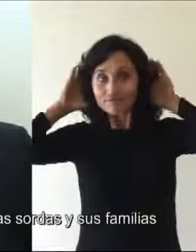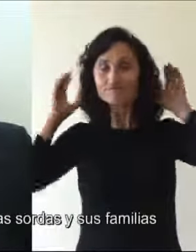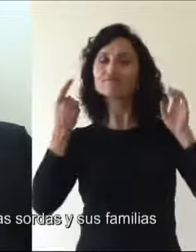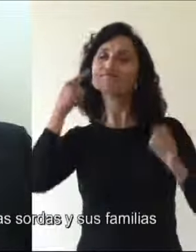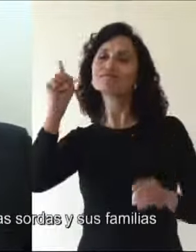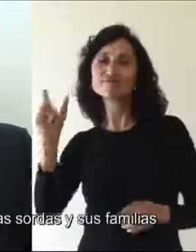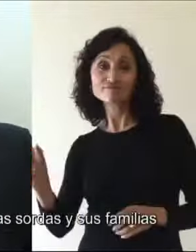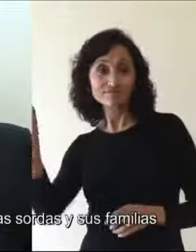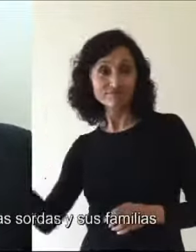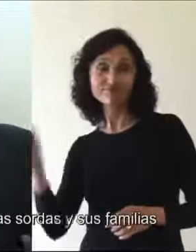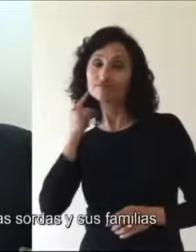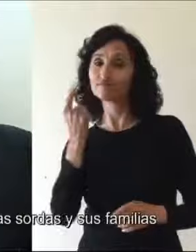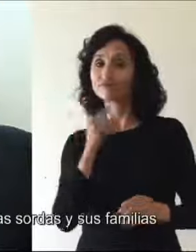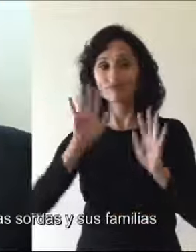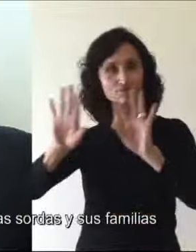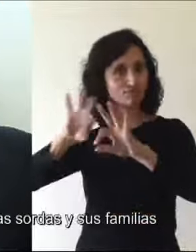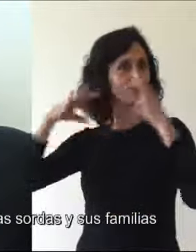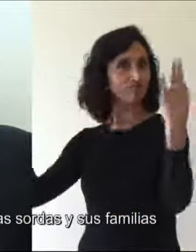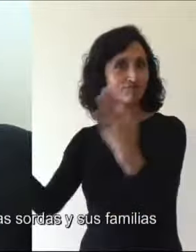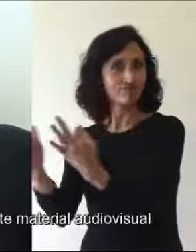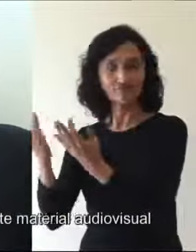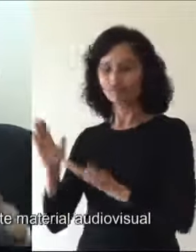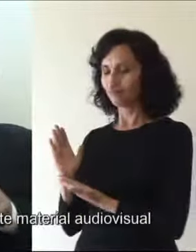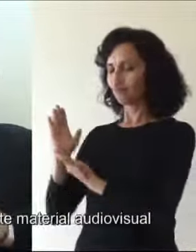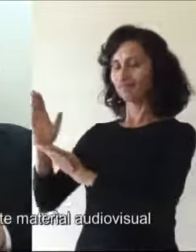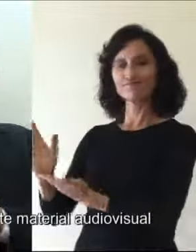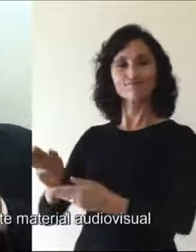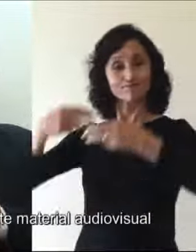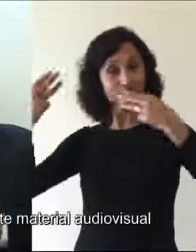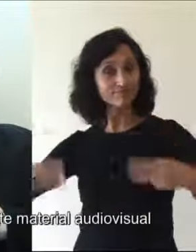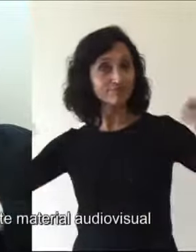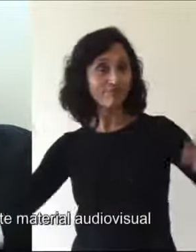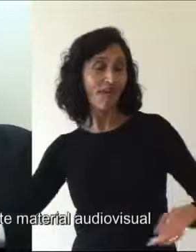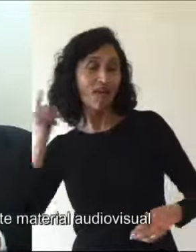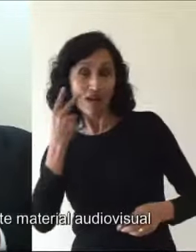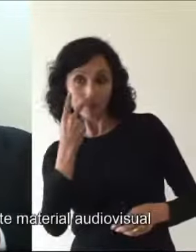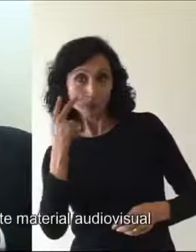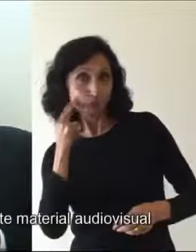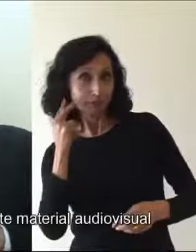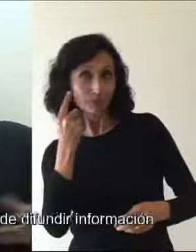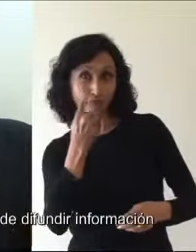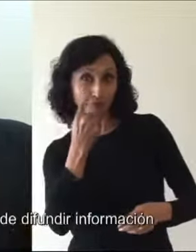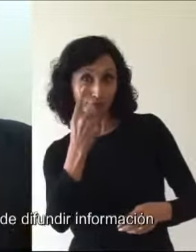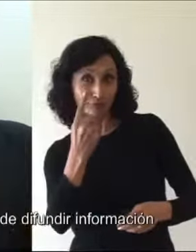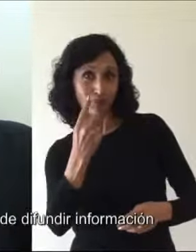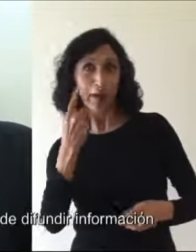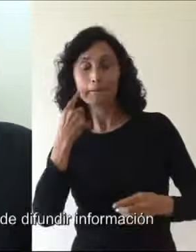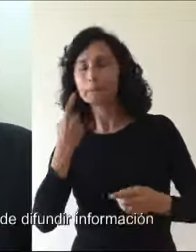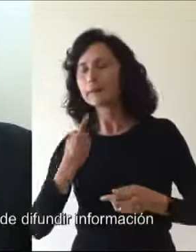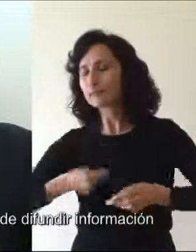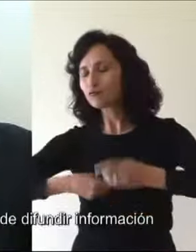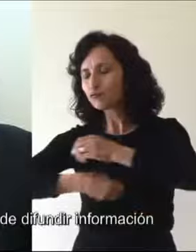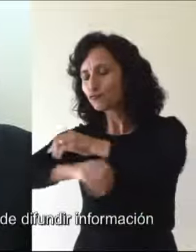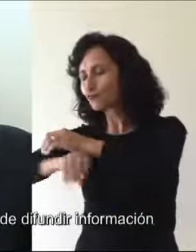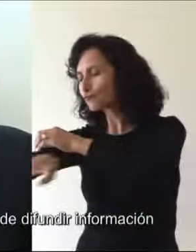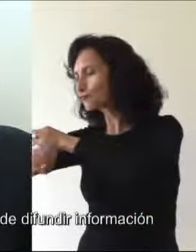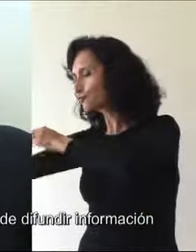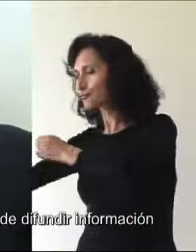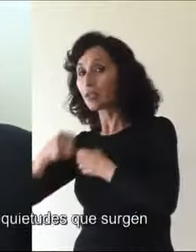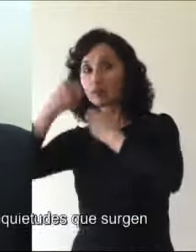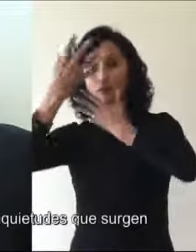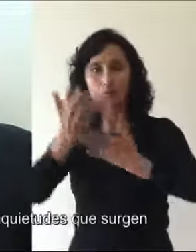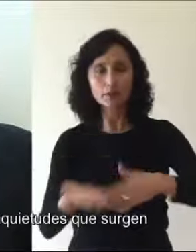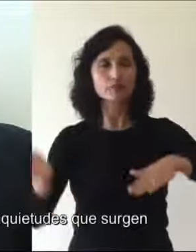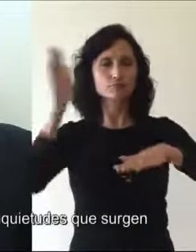DHX para personas sordas y sus familias presenta este material audiovisual con el afán de difundir